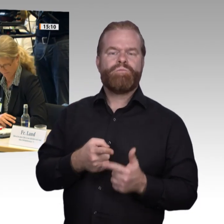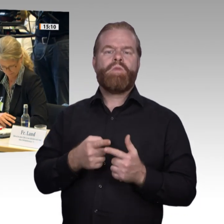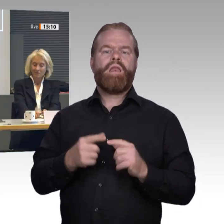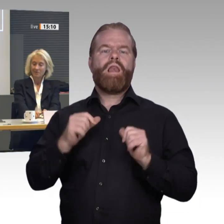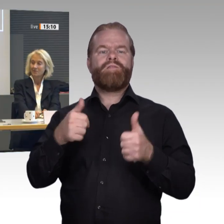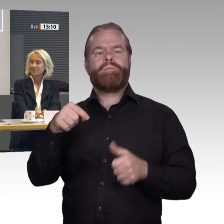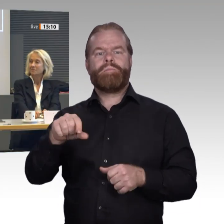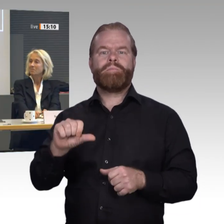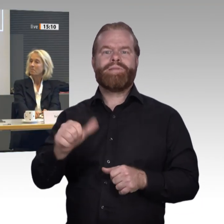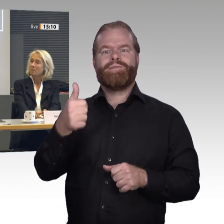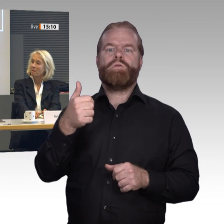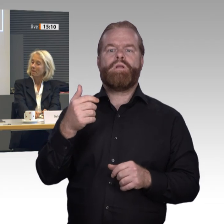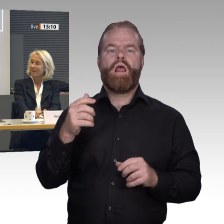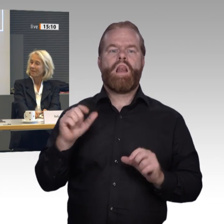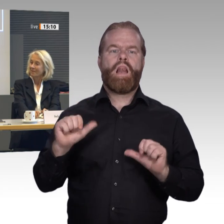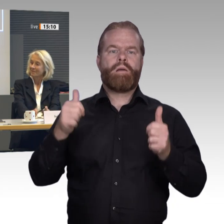Der Kollege Ammer.